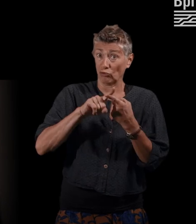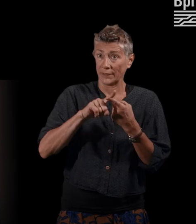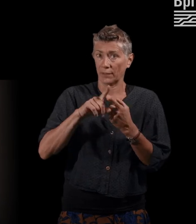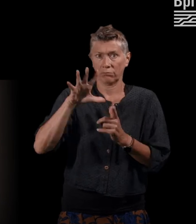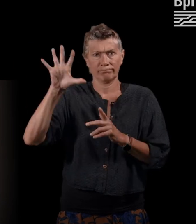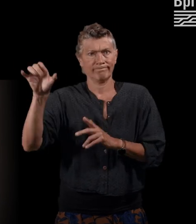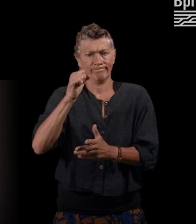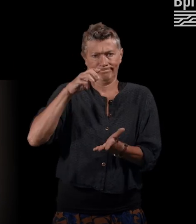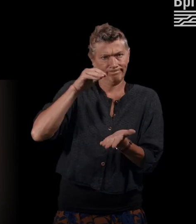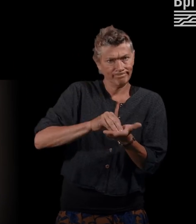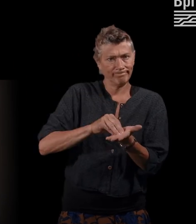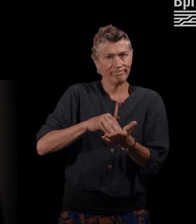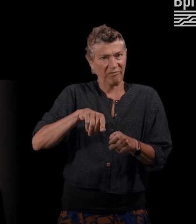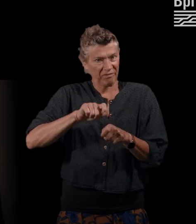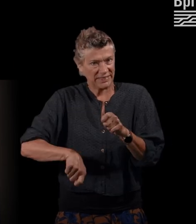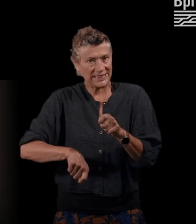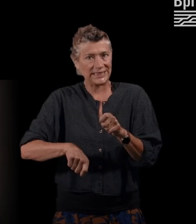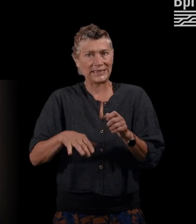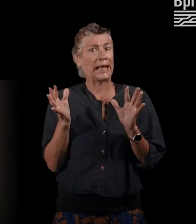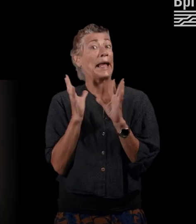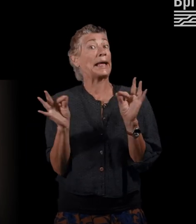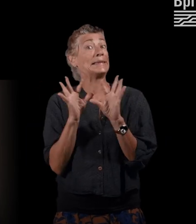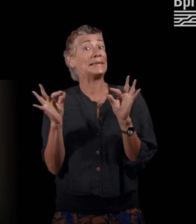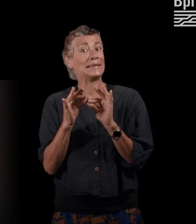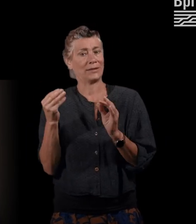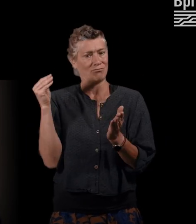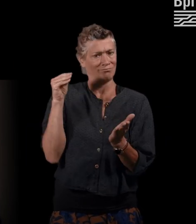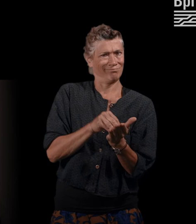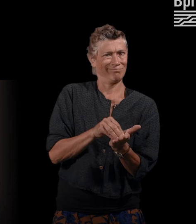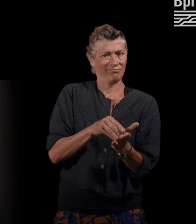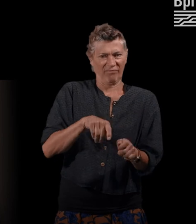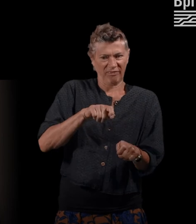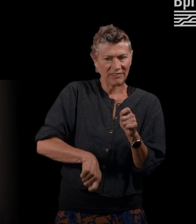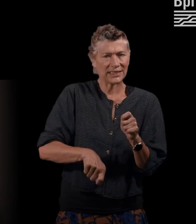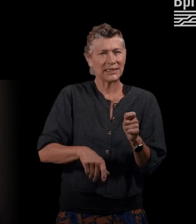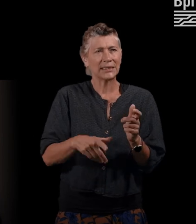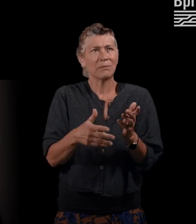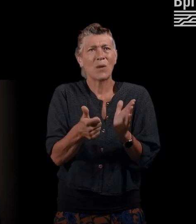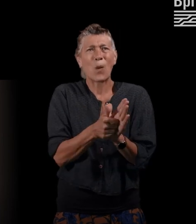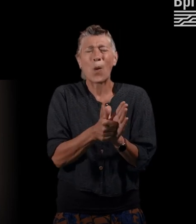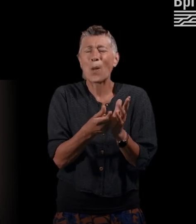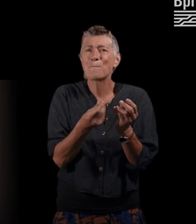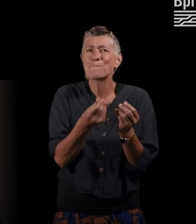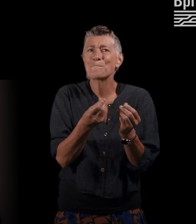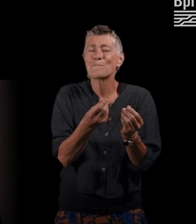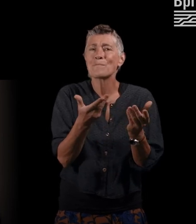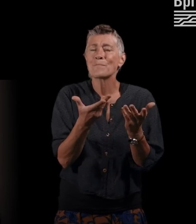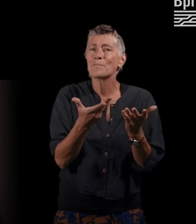fixe. Un récit, ça fixe les choses. Mais qu'est-ce qu'il prend en charge? Est-ce qu'il prend en